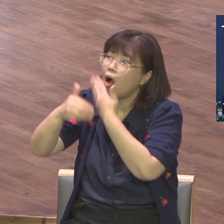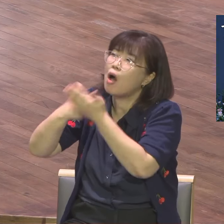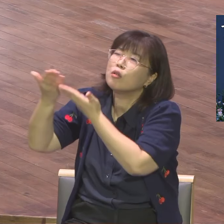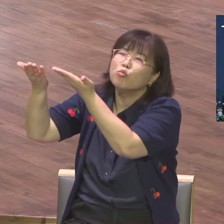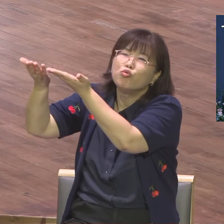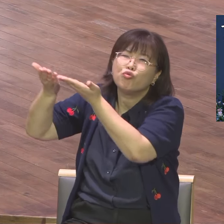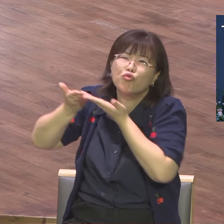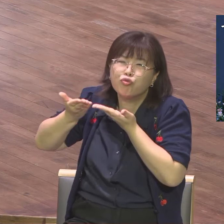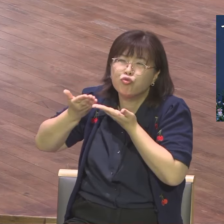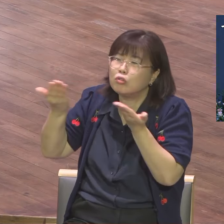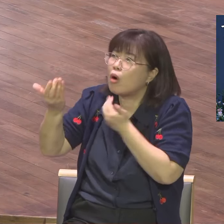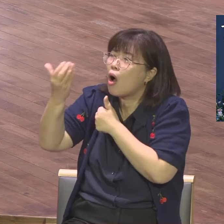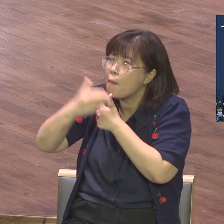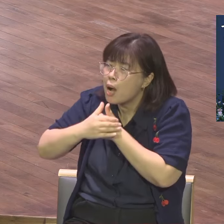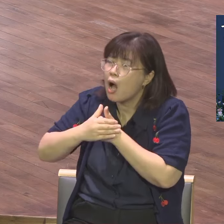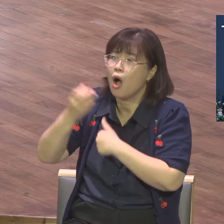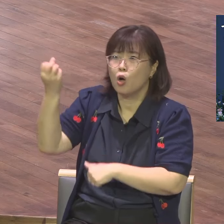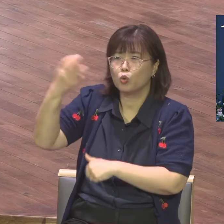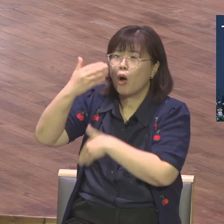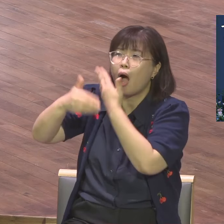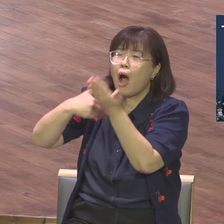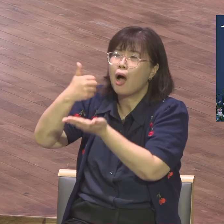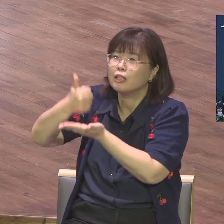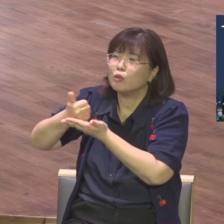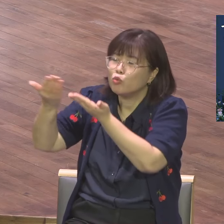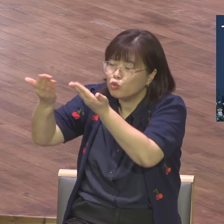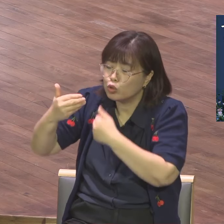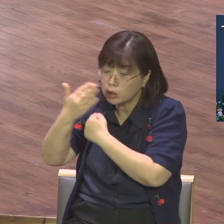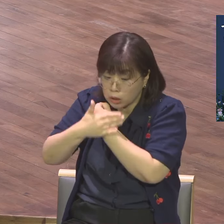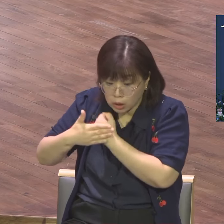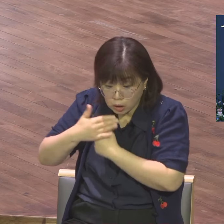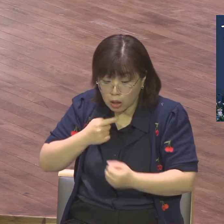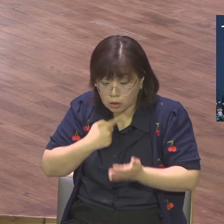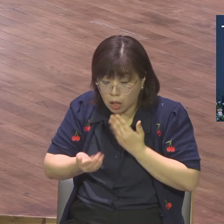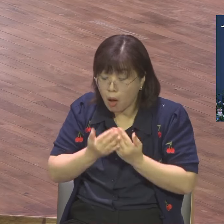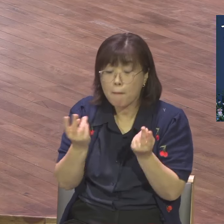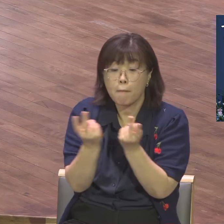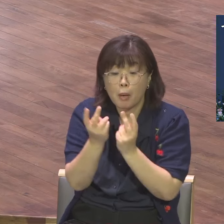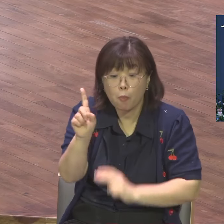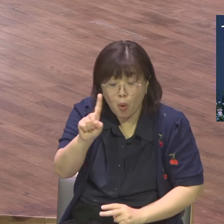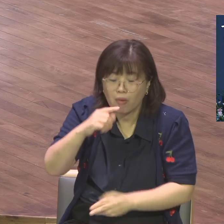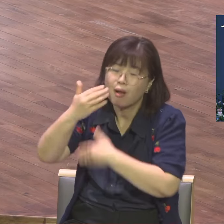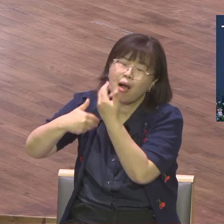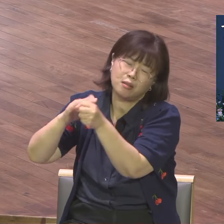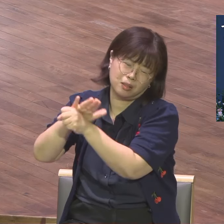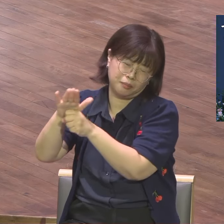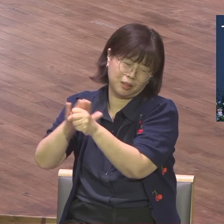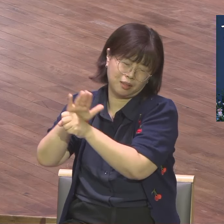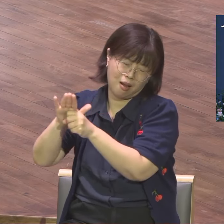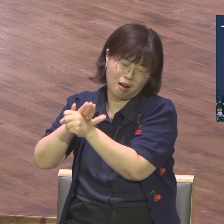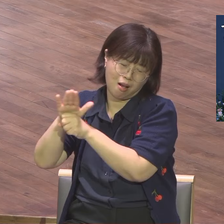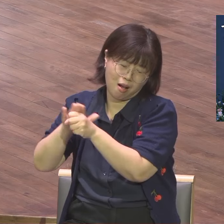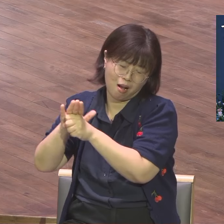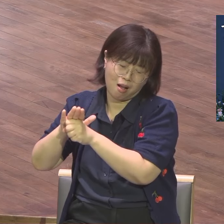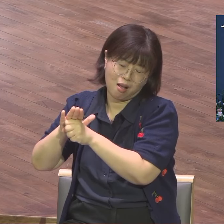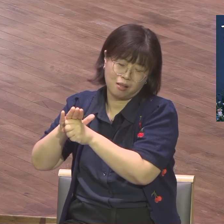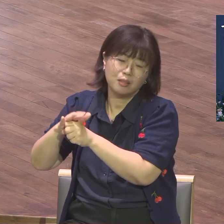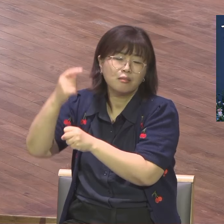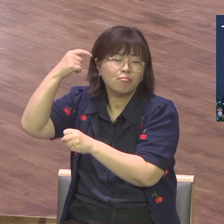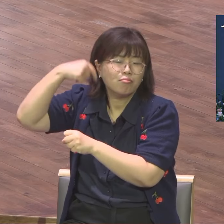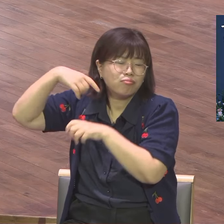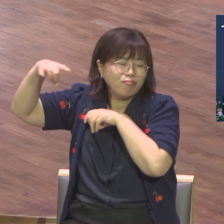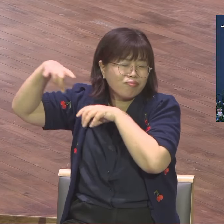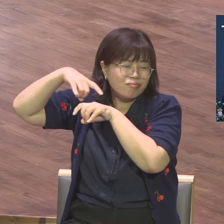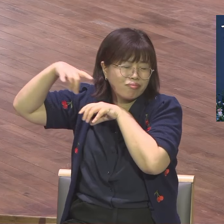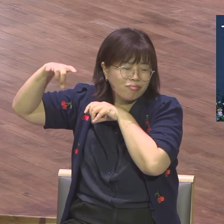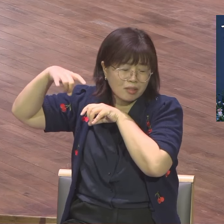영원한 기업을 남기는 나의 삶이 되게 하여 주옵시고 이 솔로몬이 술람미인을 사랑한 것 좋아서 간다